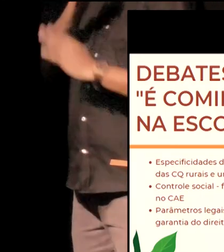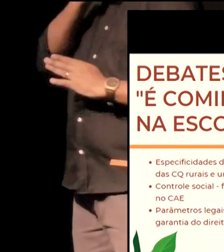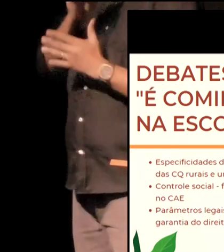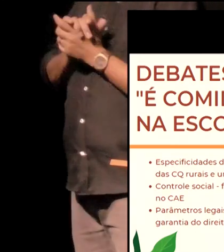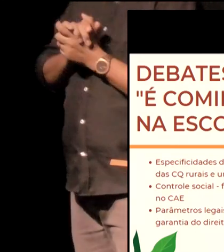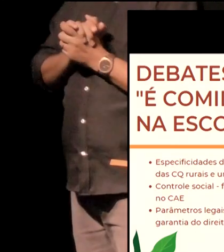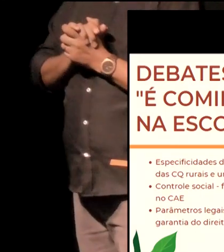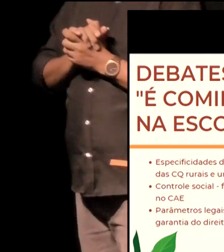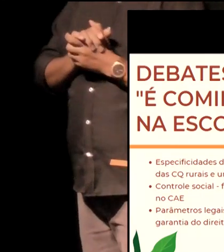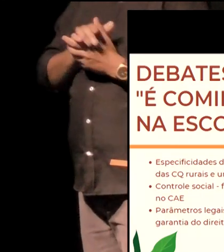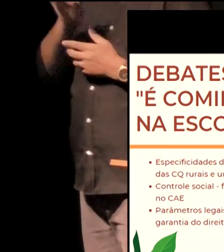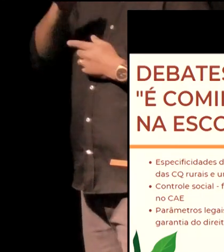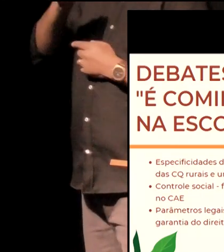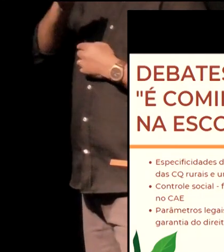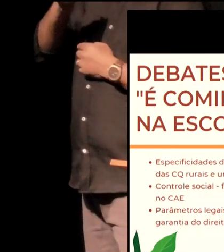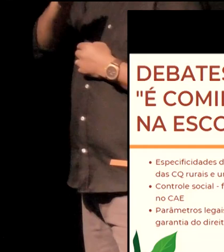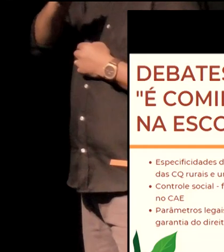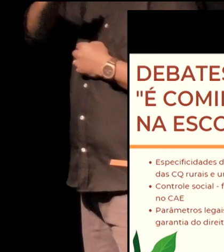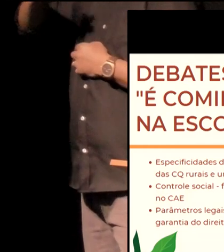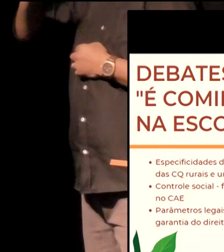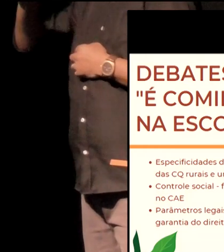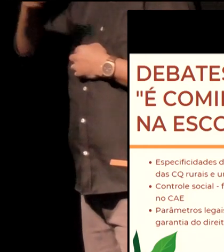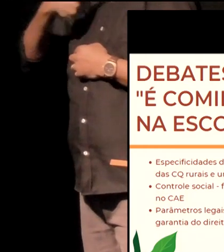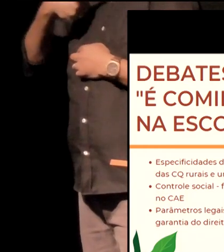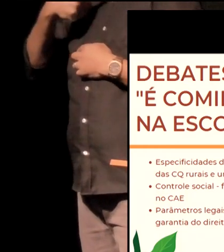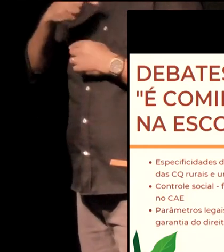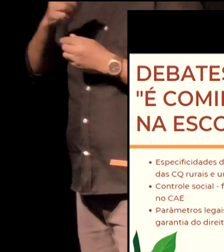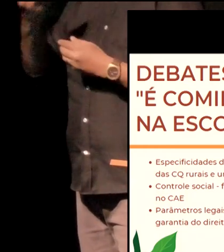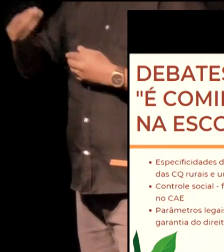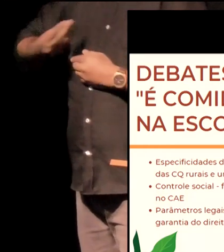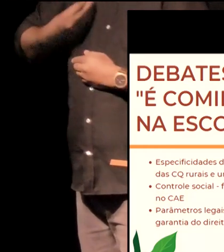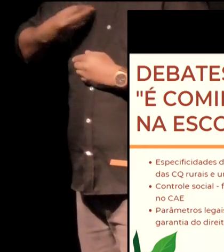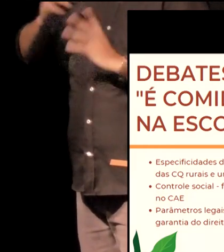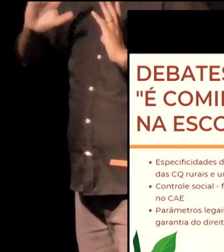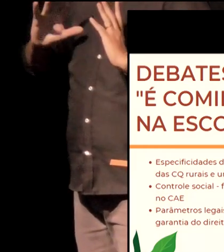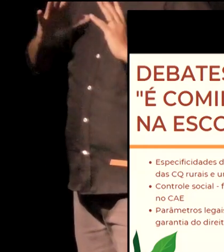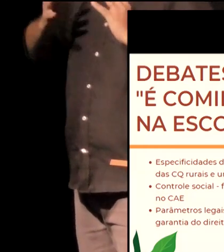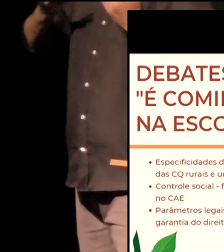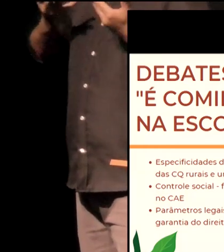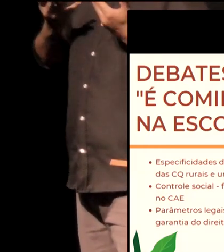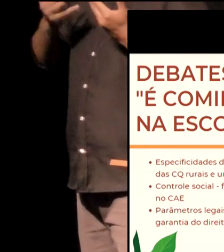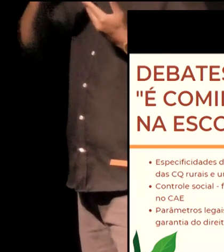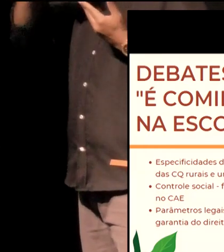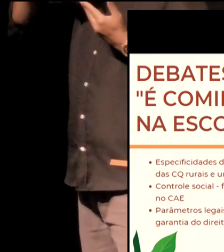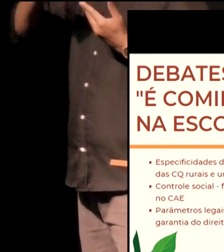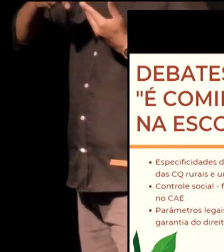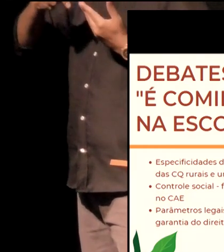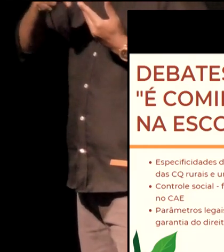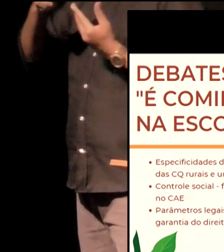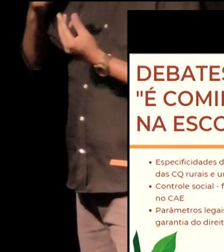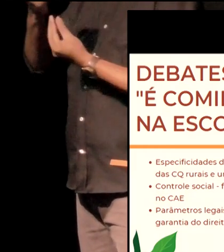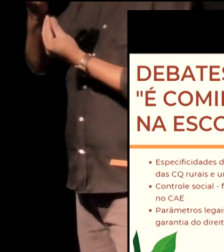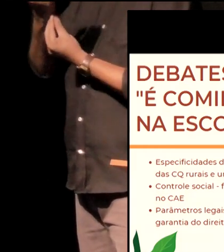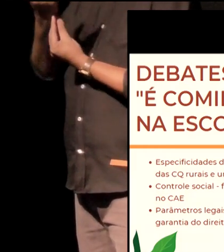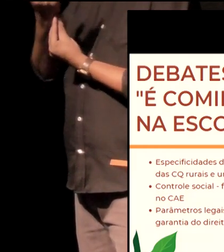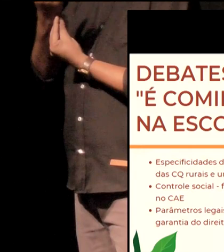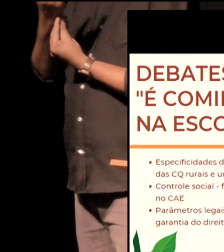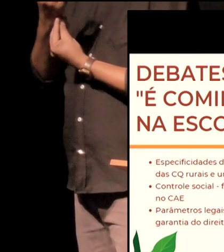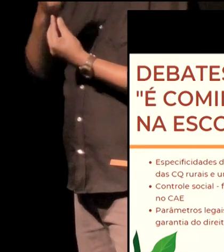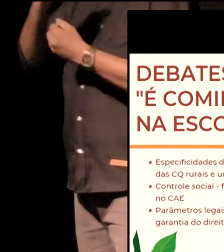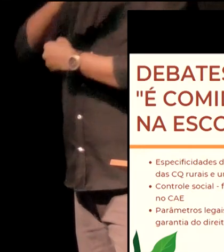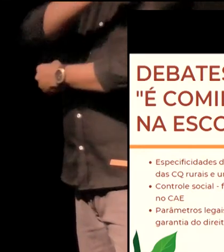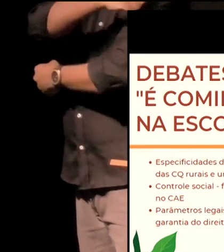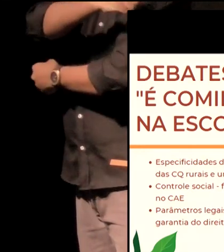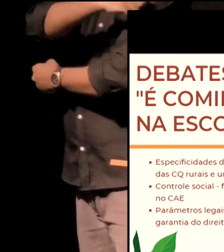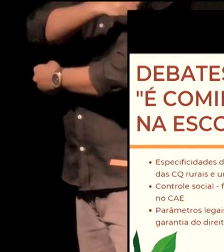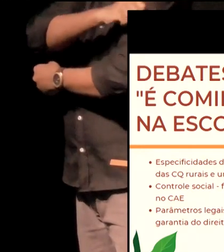numa participando de uma de um evento aqui da aclergic né que é uma associação de quilombos aqui do estado e aí